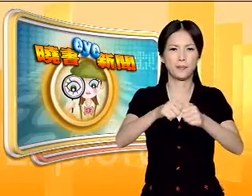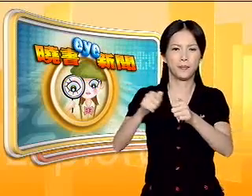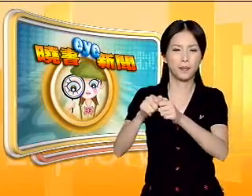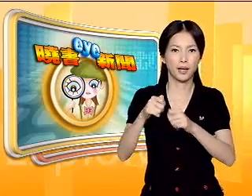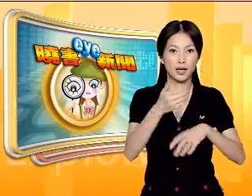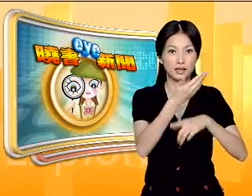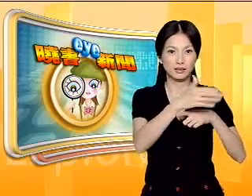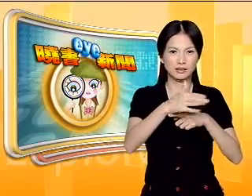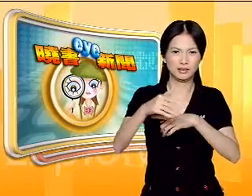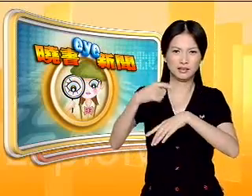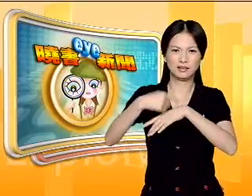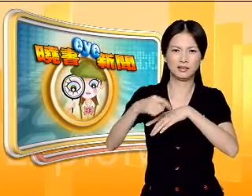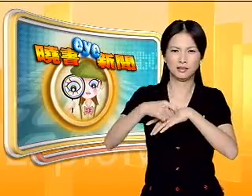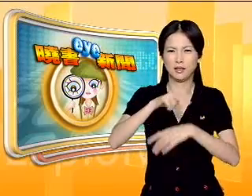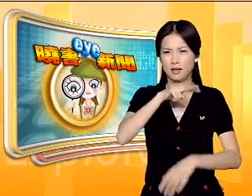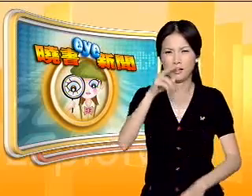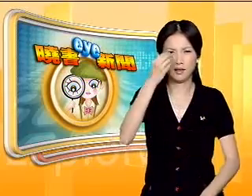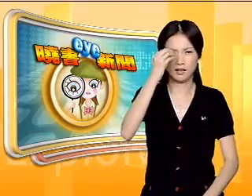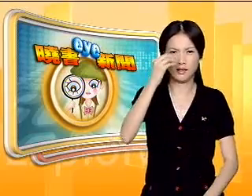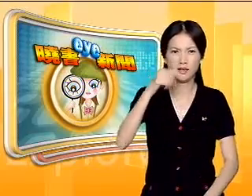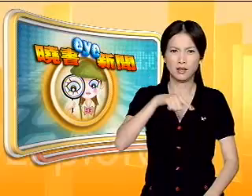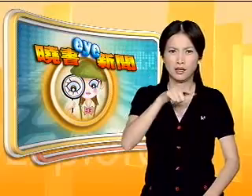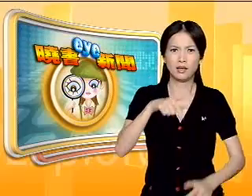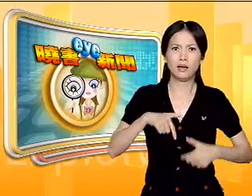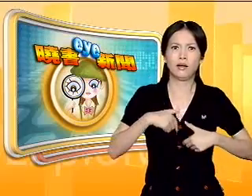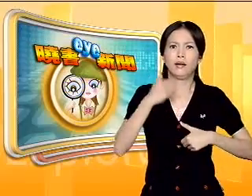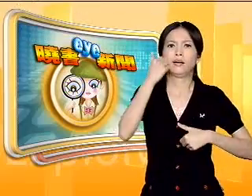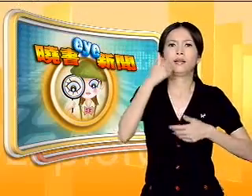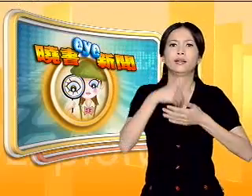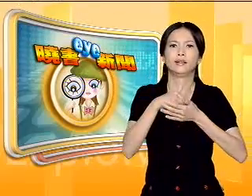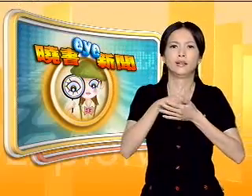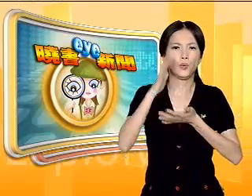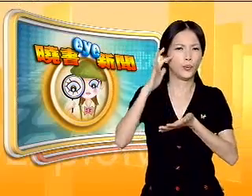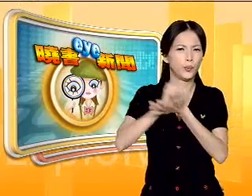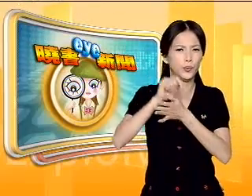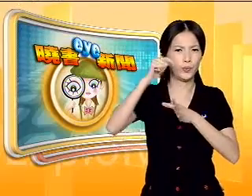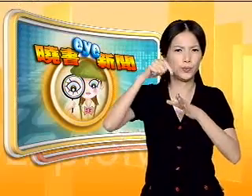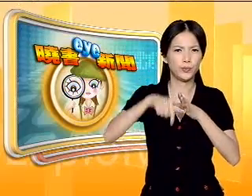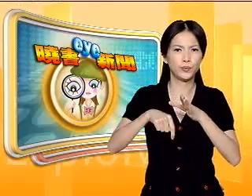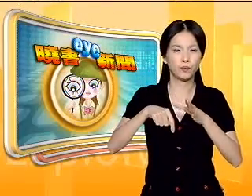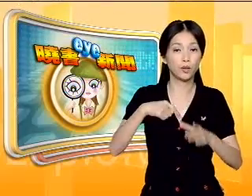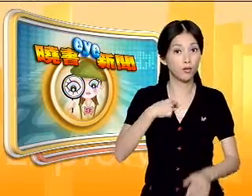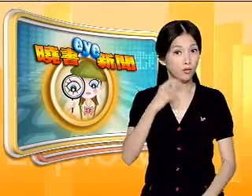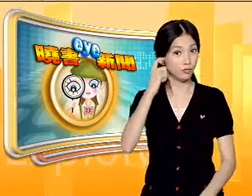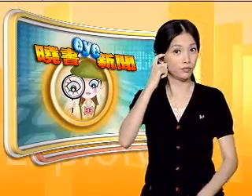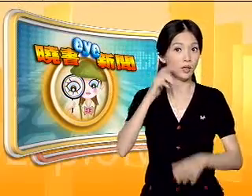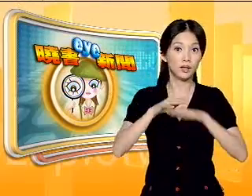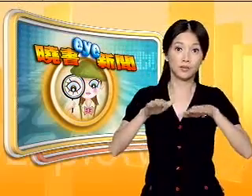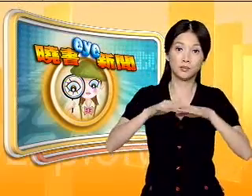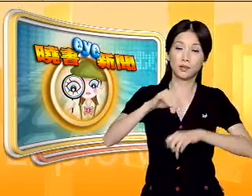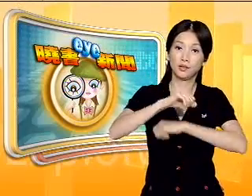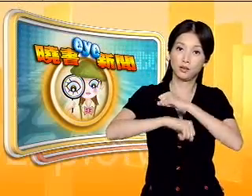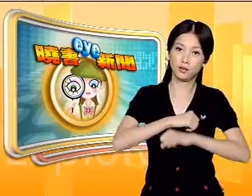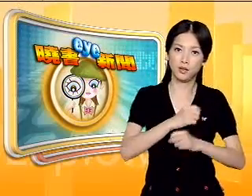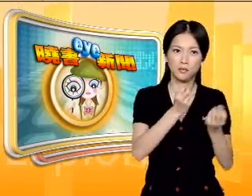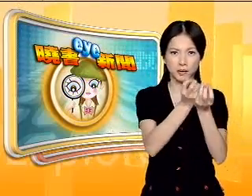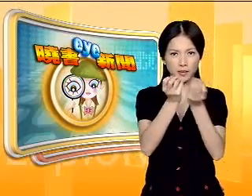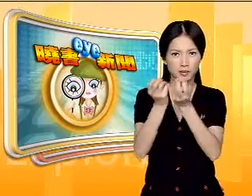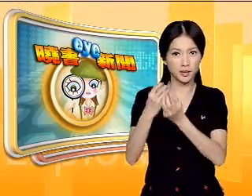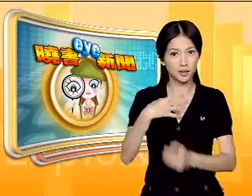塌，死伤人数众多，不少人余悸犹存，印象非常的深刻。我认为平常就要有忧患意